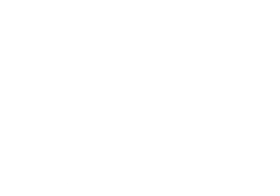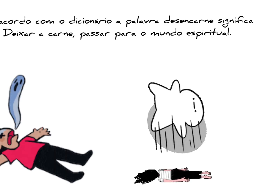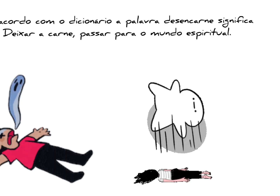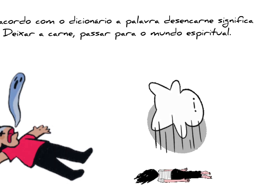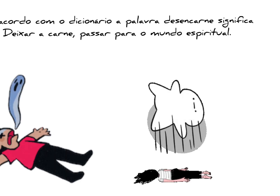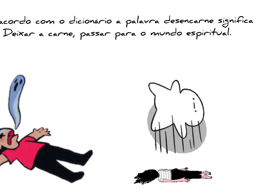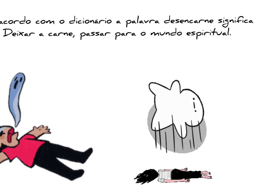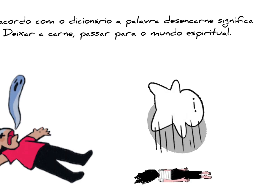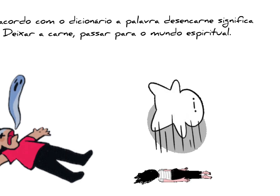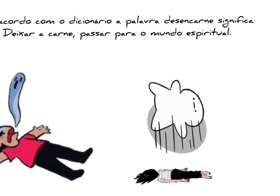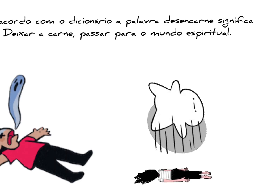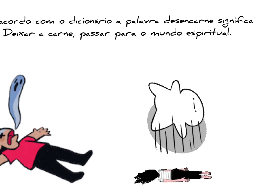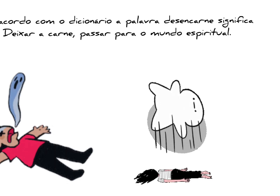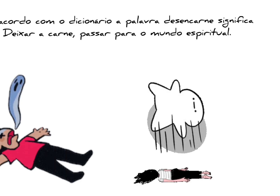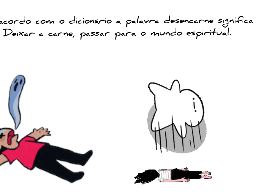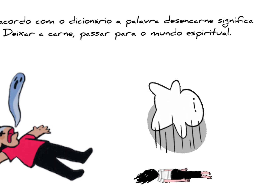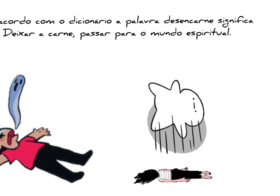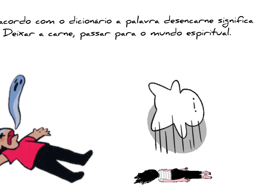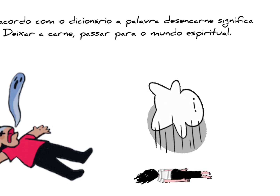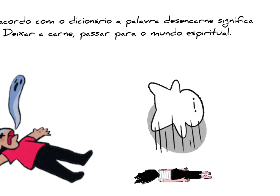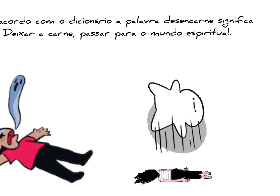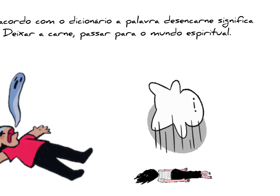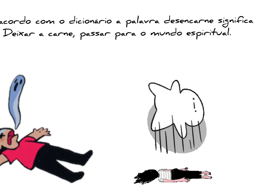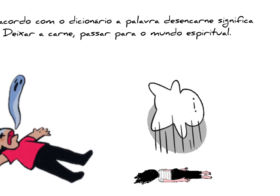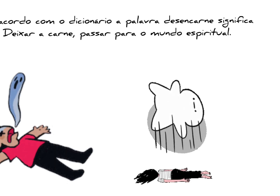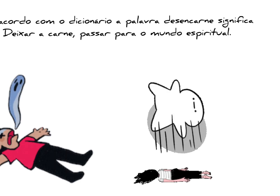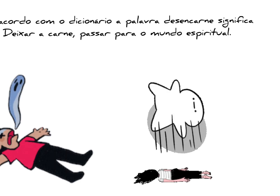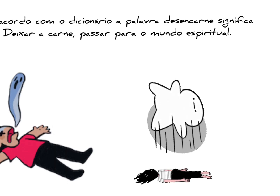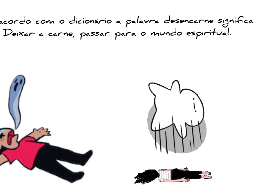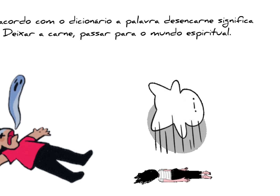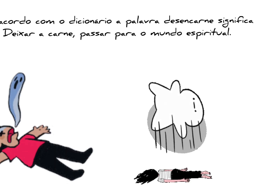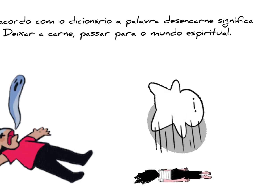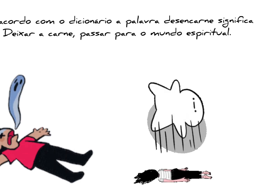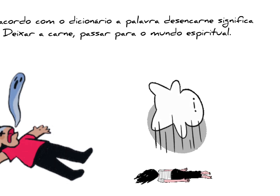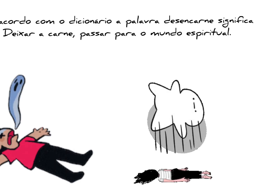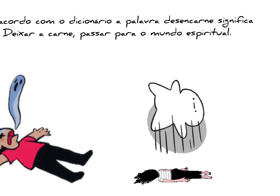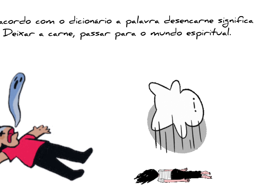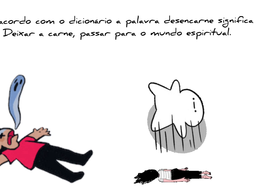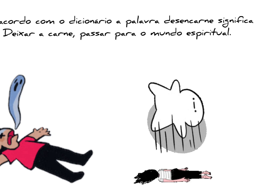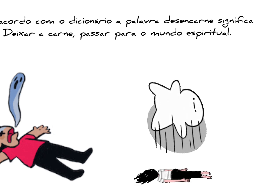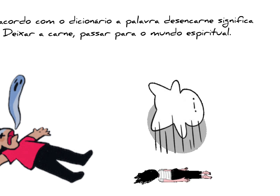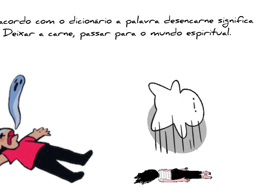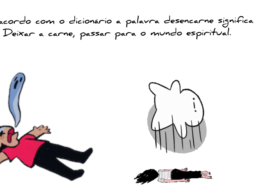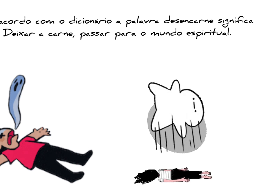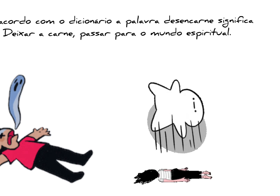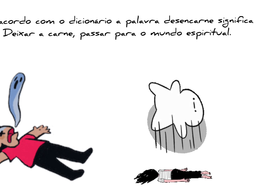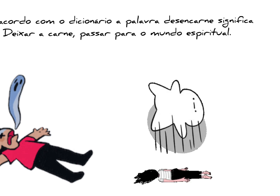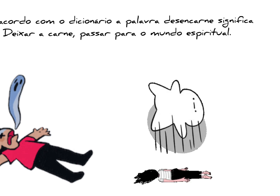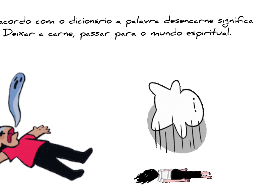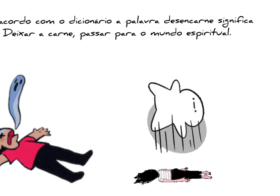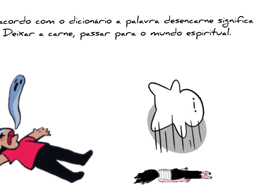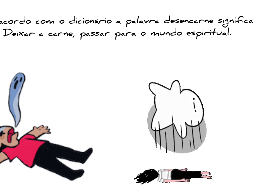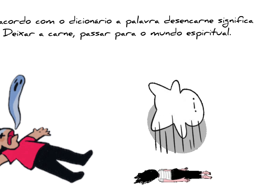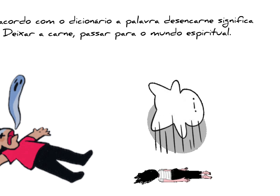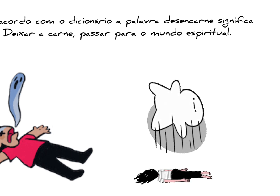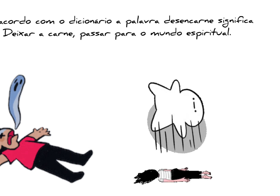De acordo com o dicionário, a palavra desencarne significa deixar a carne ou passar para o mundo